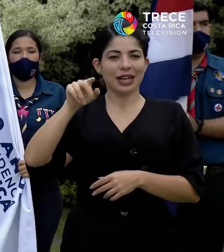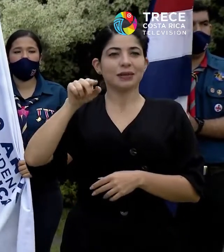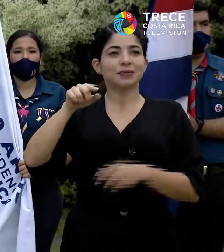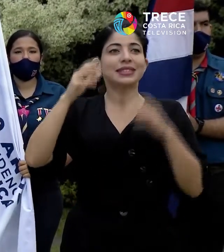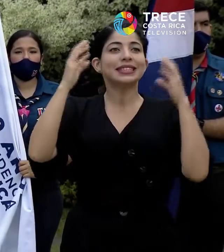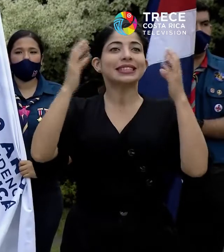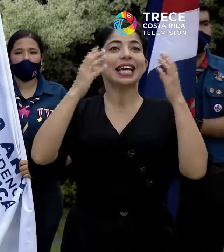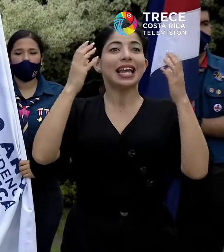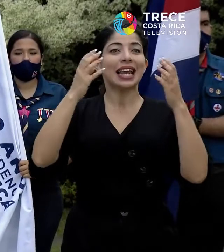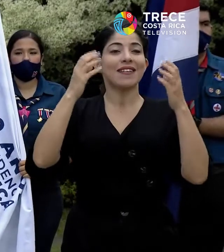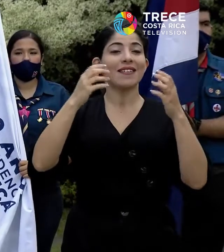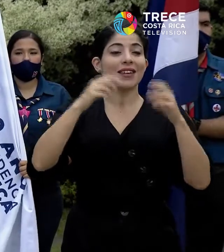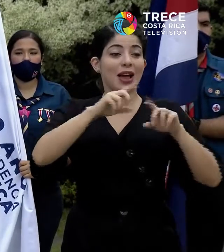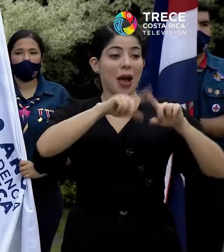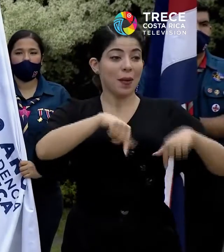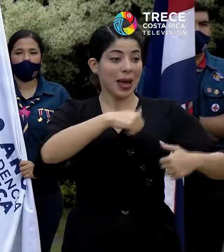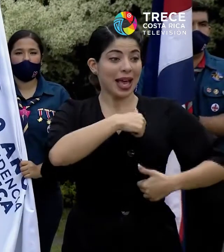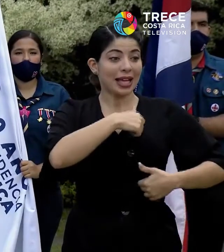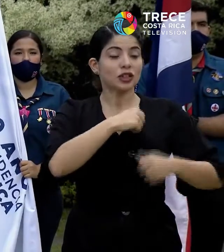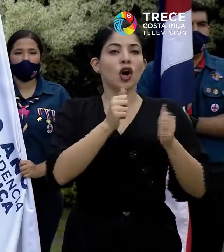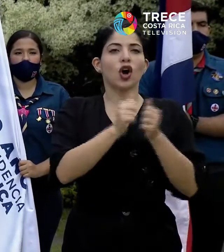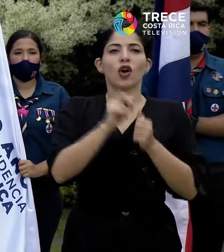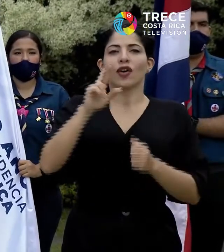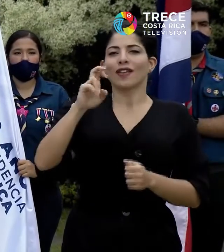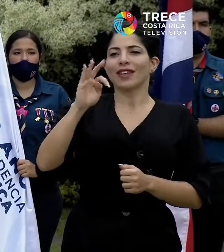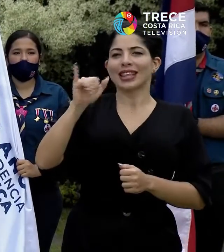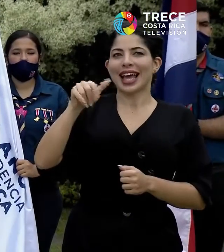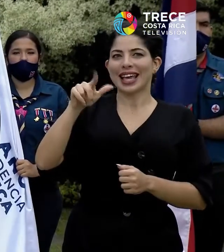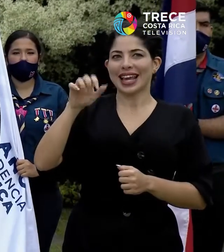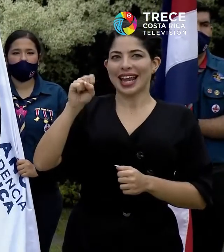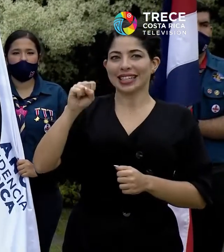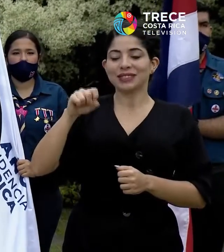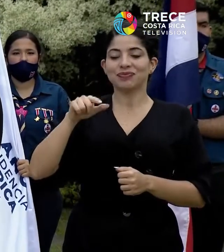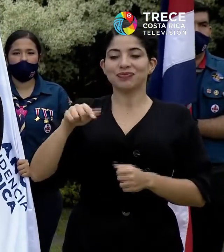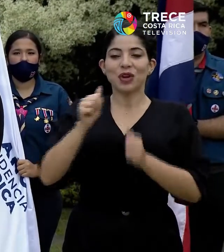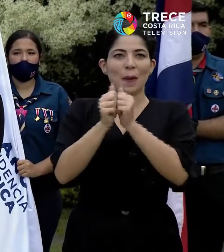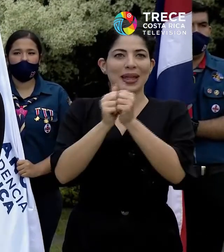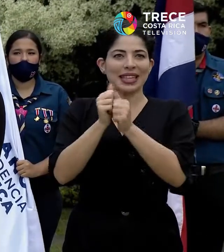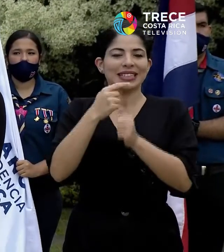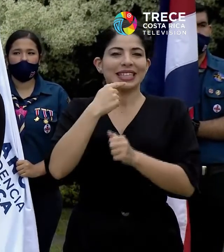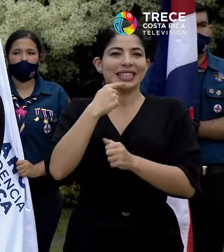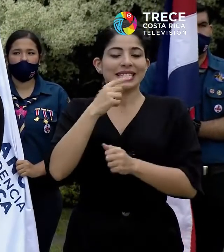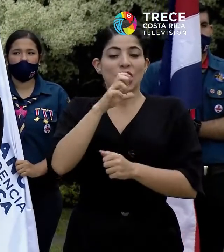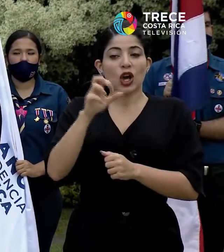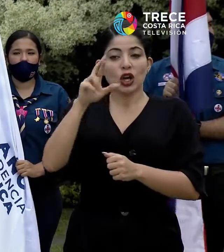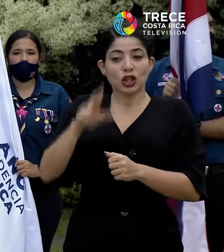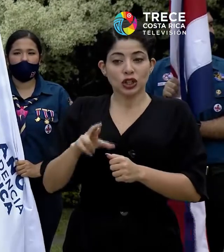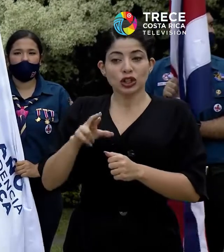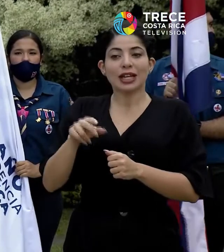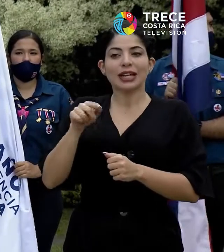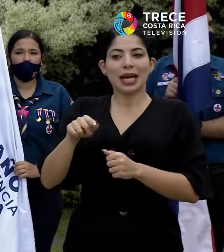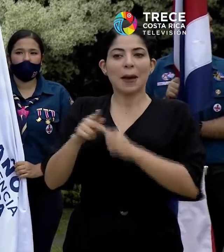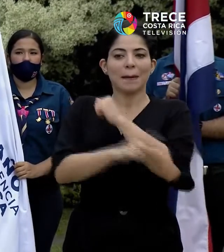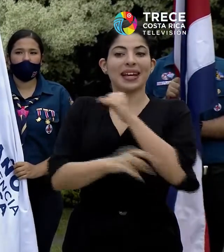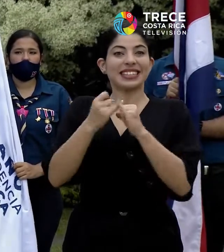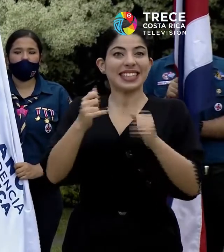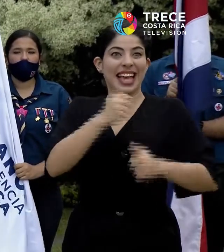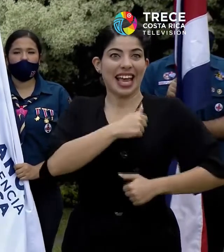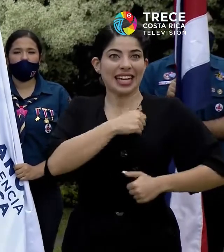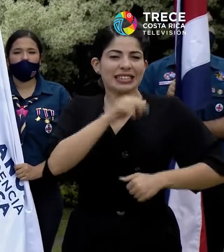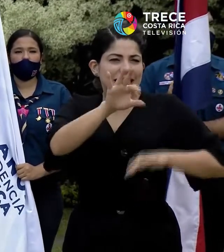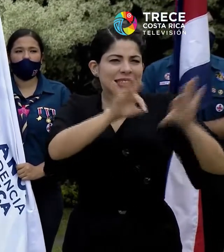con retahílas. El concurso Costa Rica es un país sin ejército convocó a personas retahileras nacionales